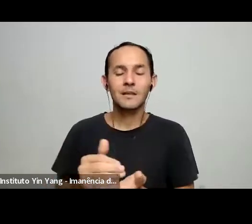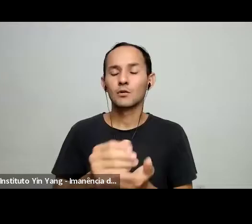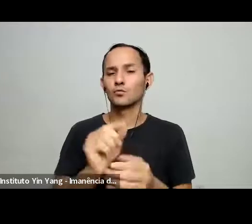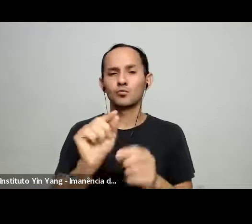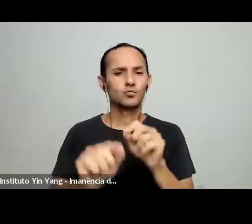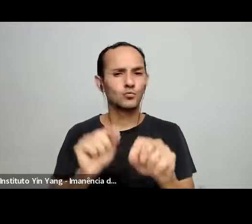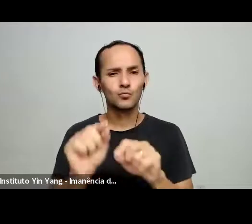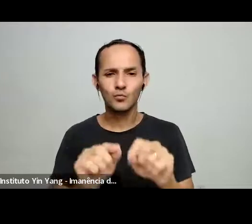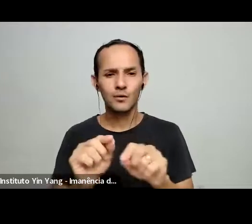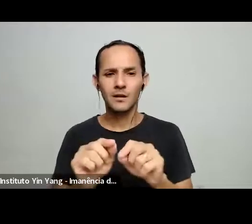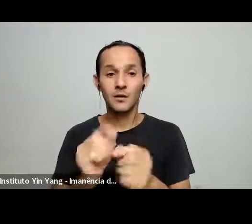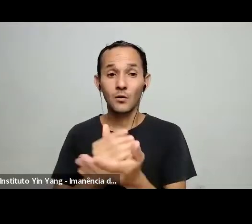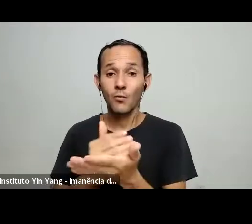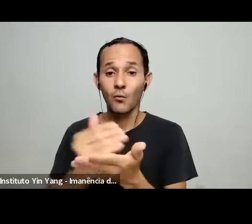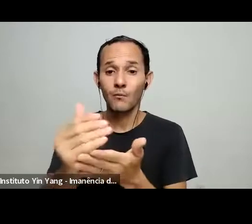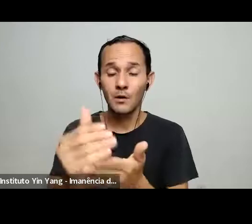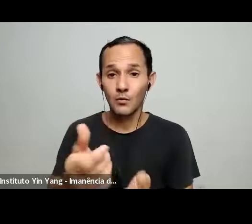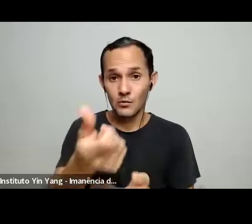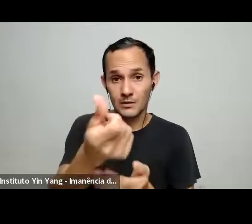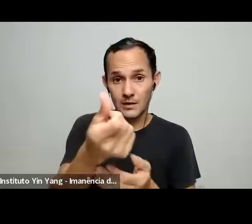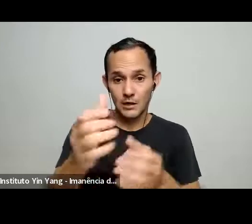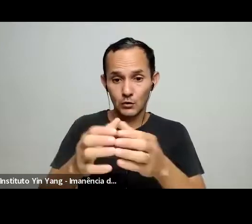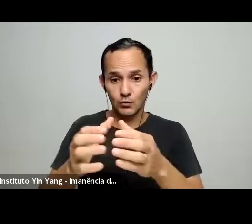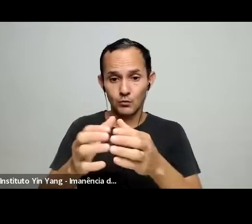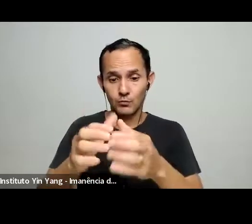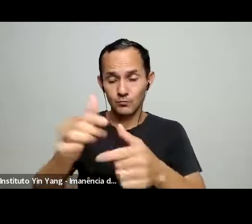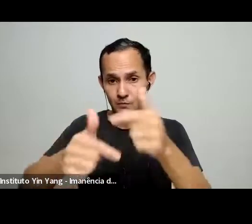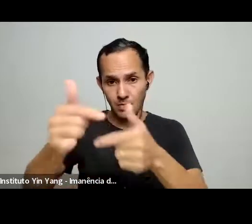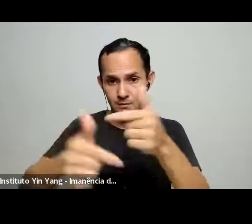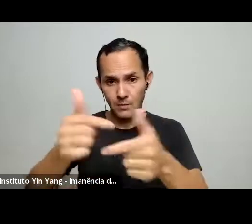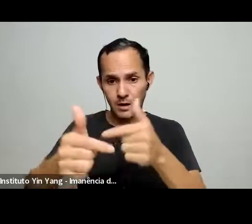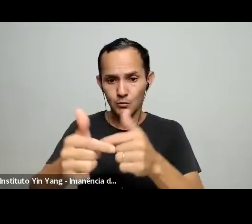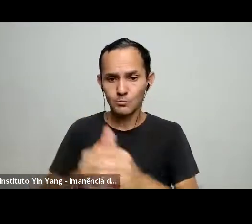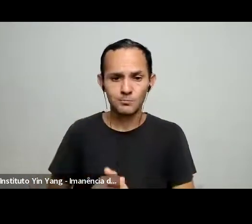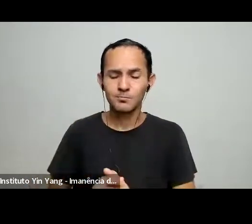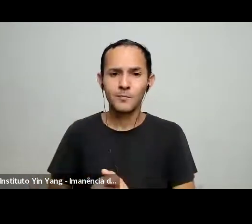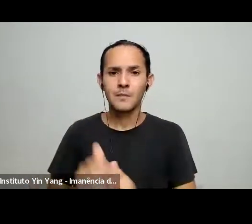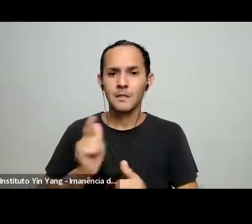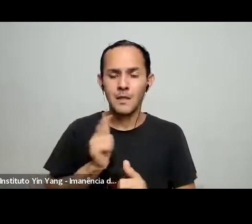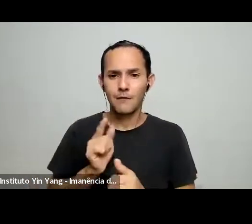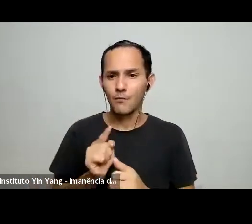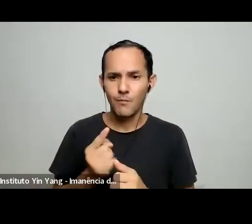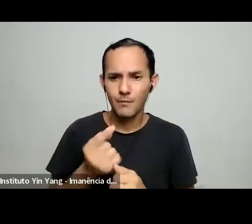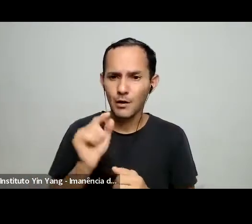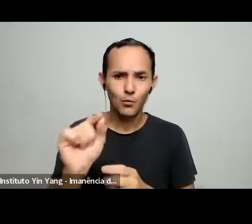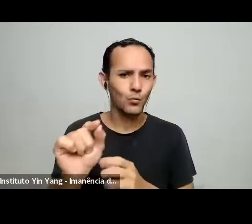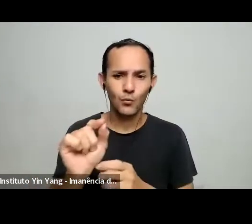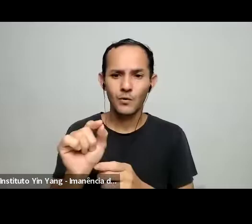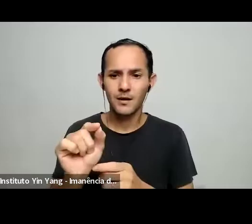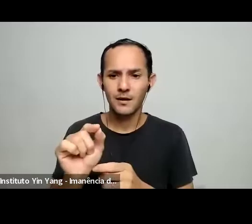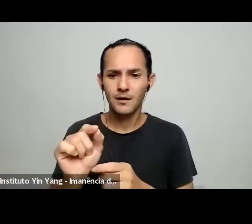Inicialmente, começamos com 6 grupos de trabalho, dentre eles, um deles era